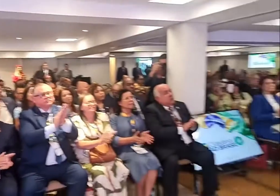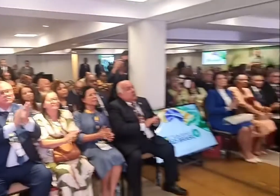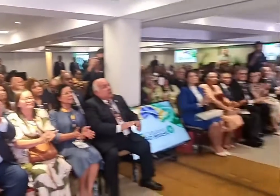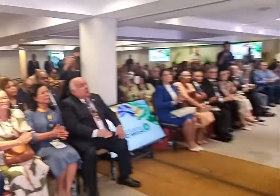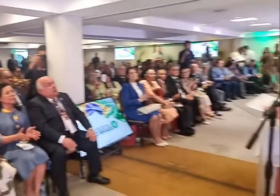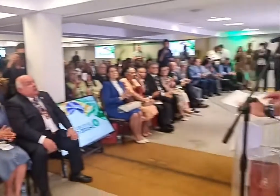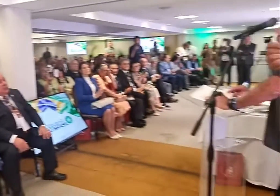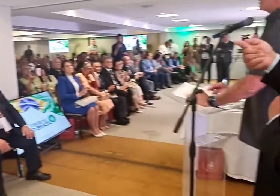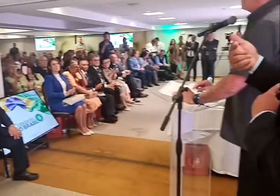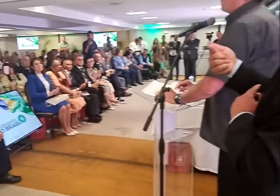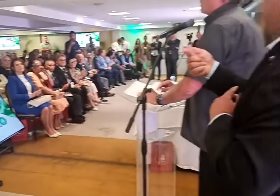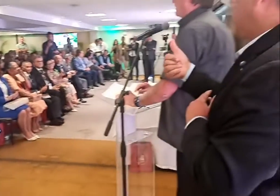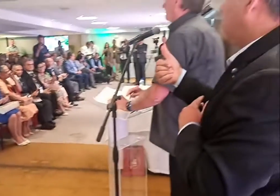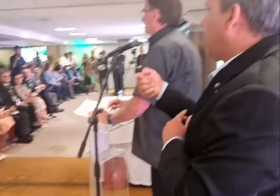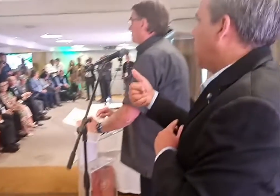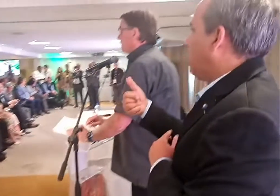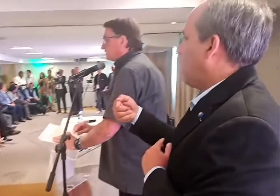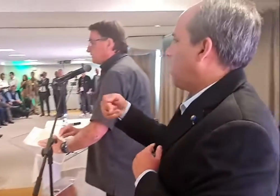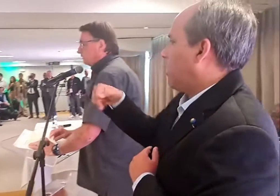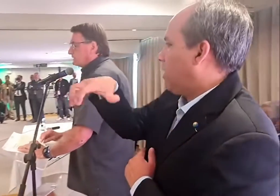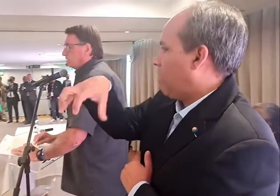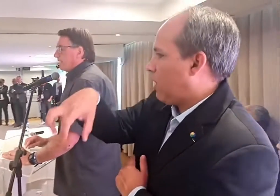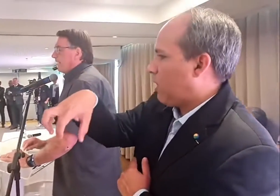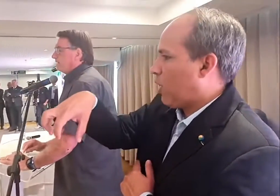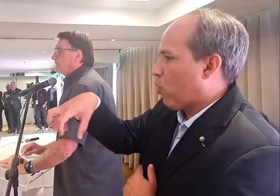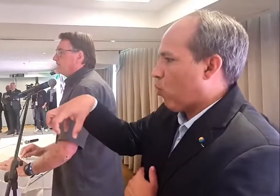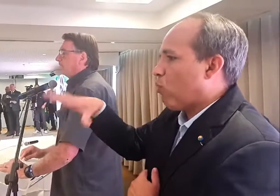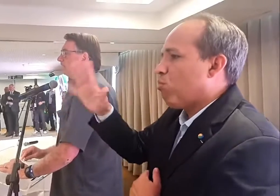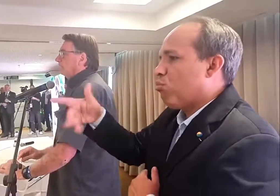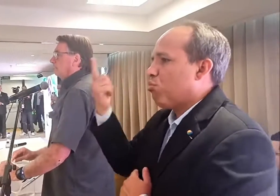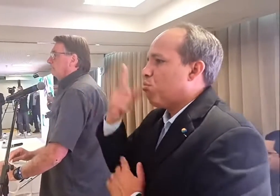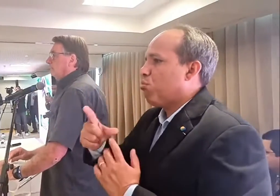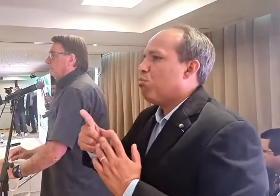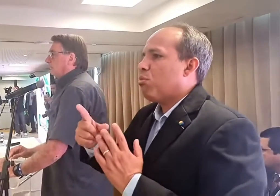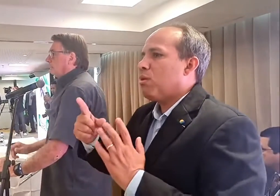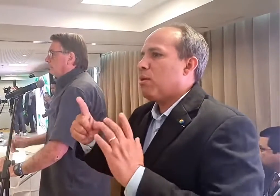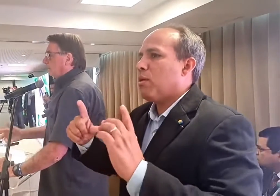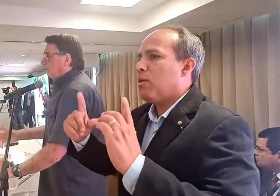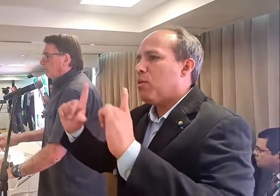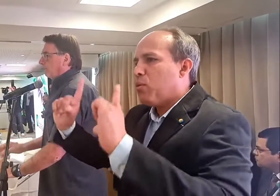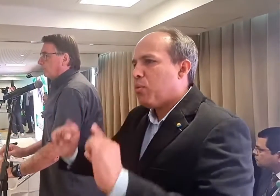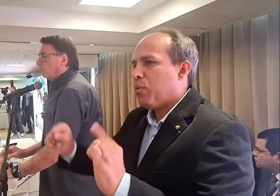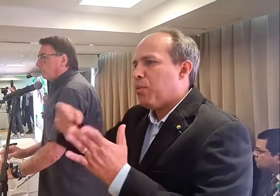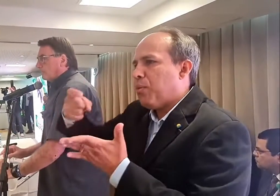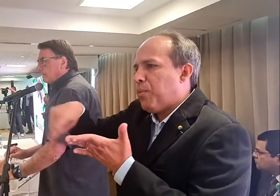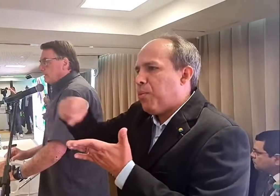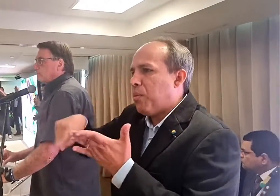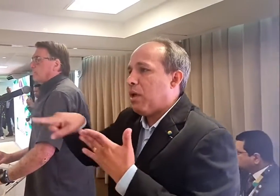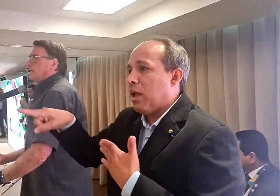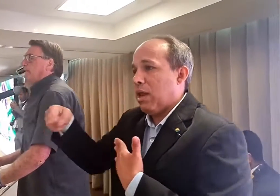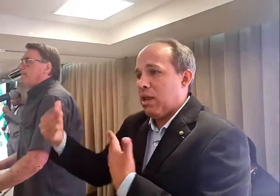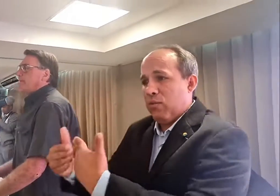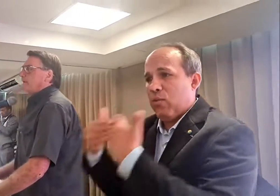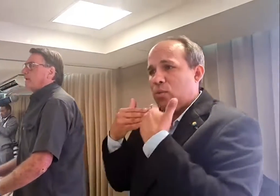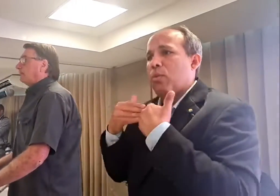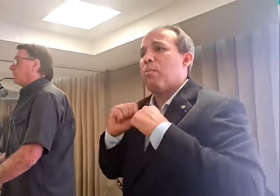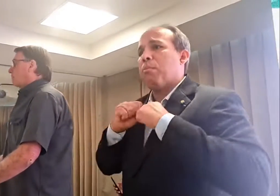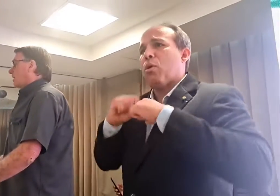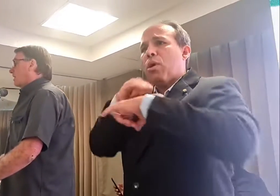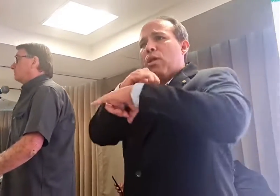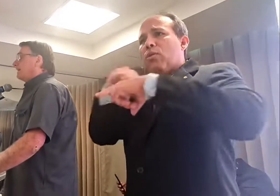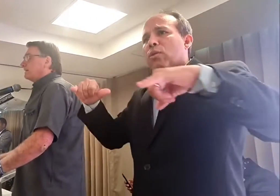São 17 setores que já estão desonerados. E ele falou que eu poderia anunciar